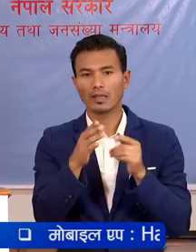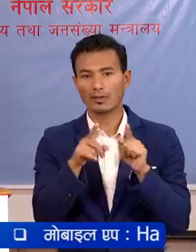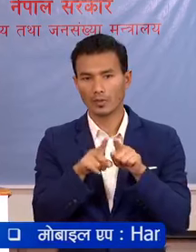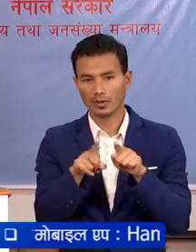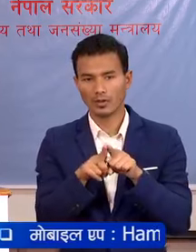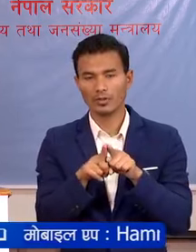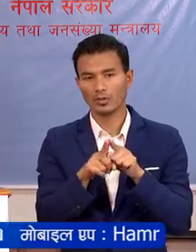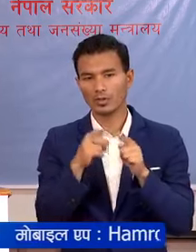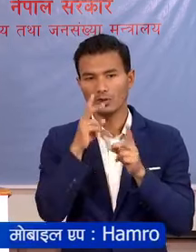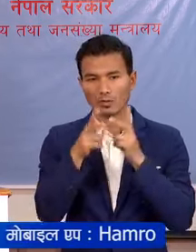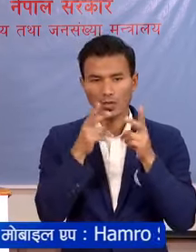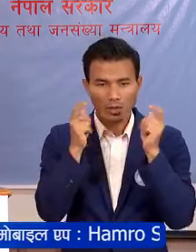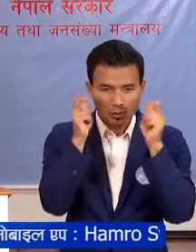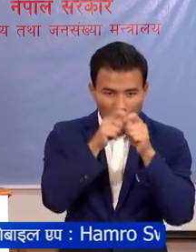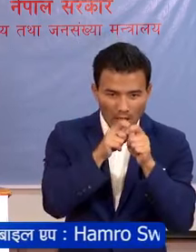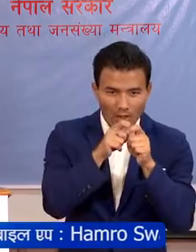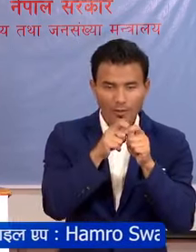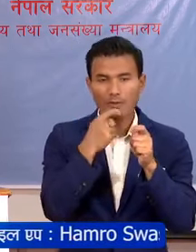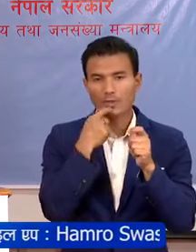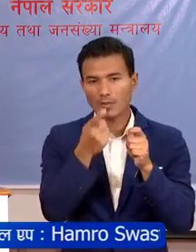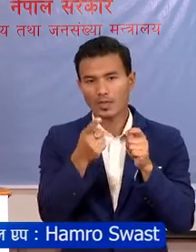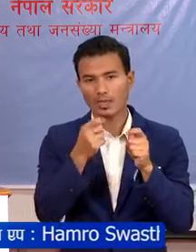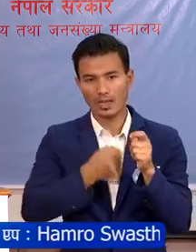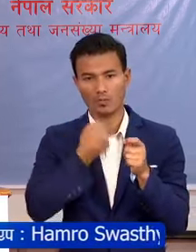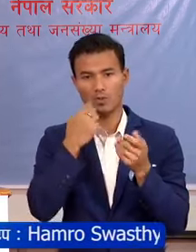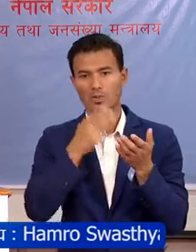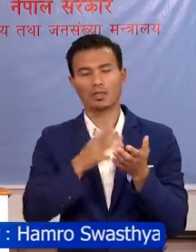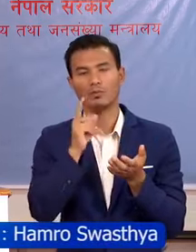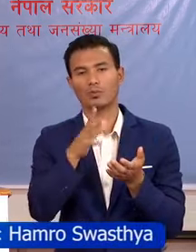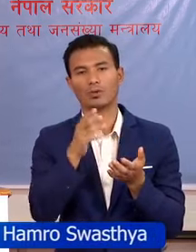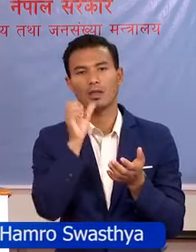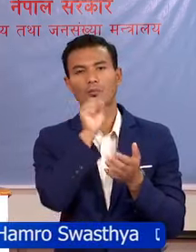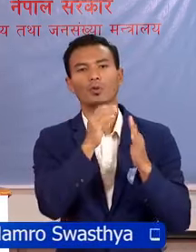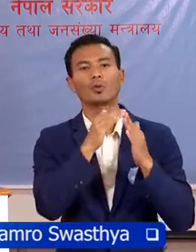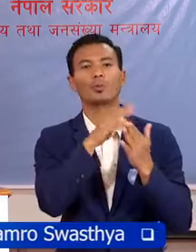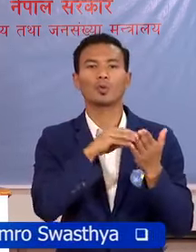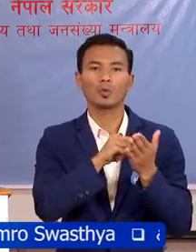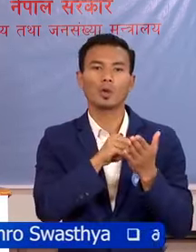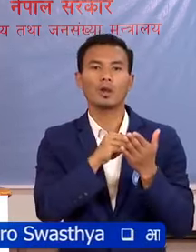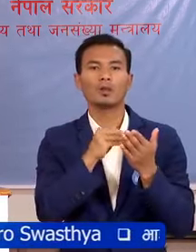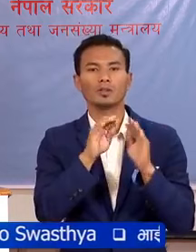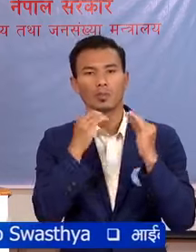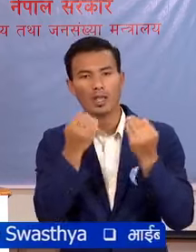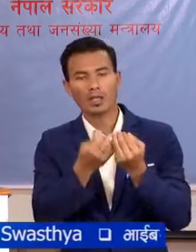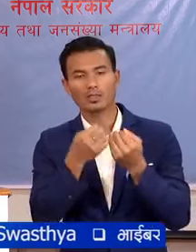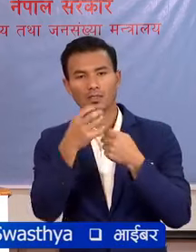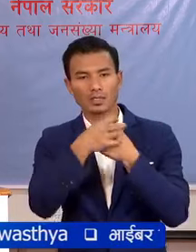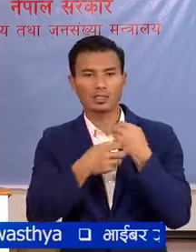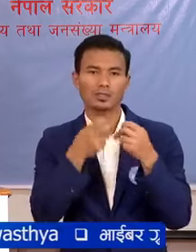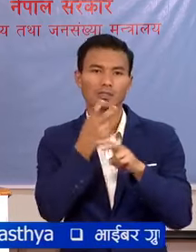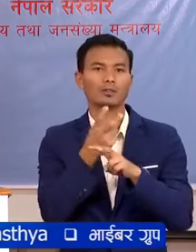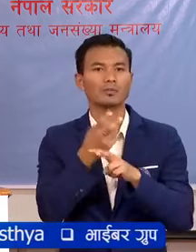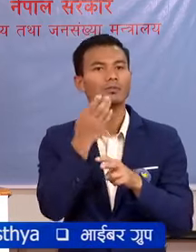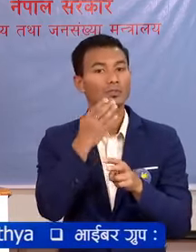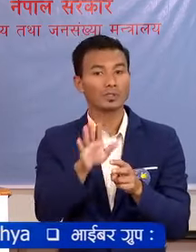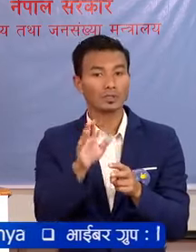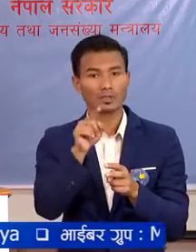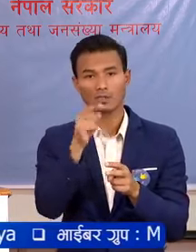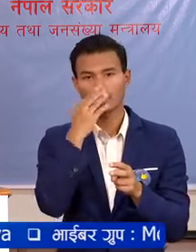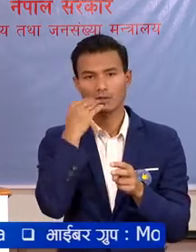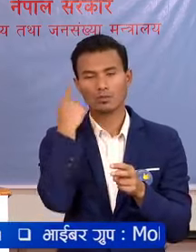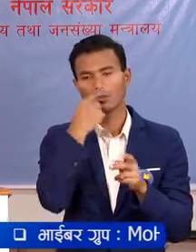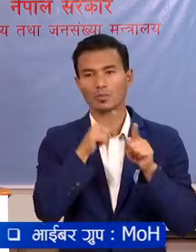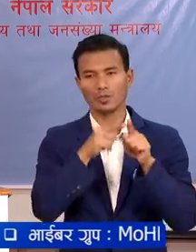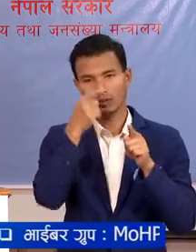कुरालाया लुकार राख दियो वहने, वहाला आफलाय मात्रे होईनो, आफनो परिबारला मात्रे होईनो, समाहाला देसले गार हो वन्चा, तेसवारा